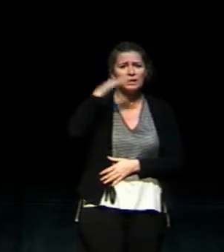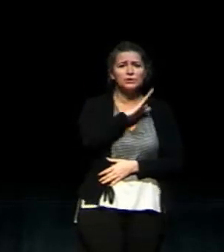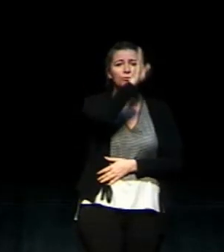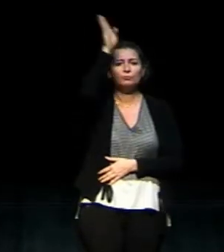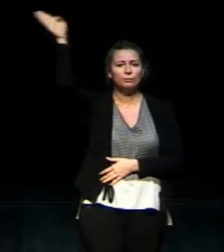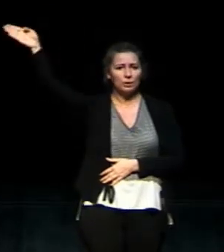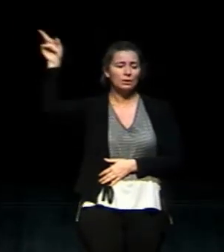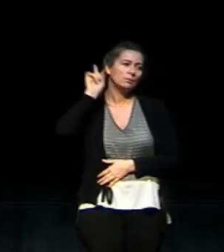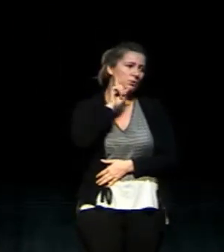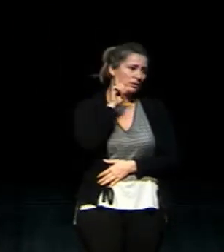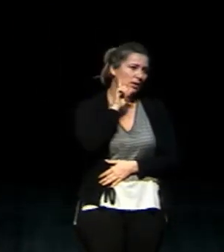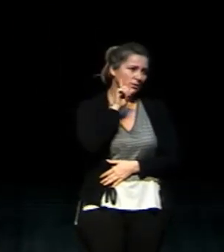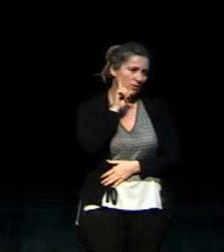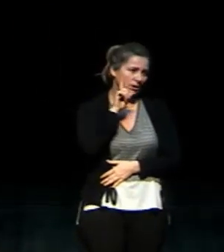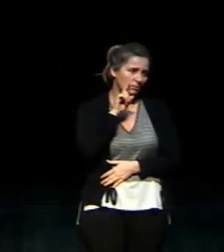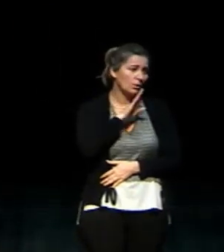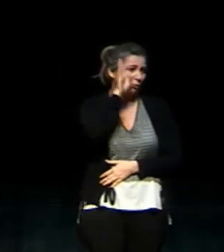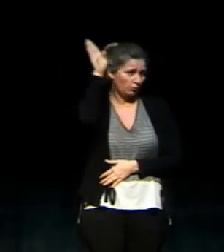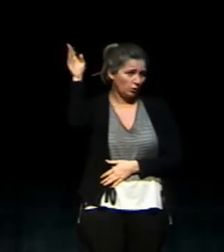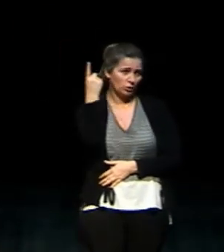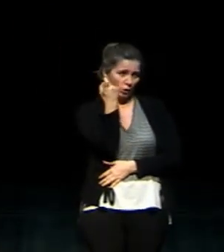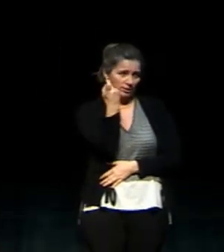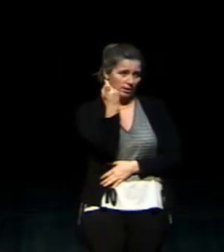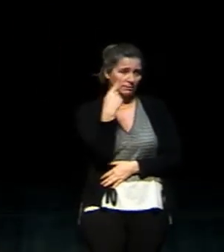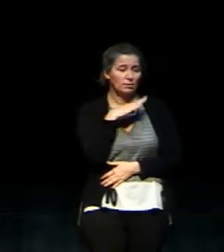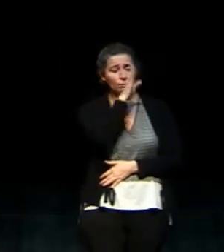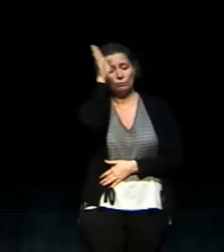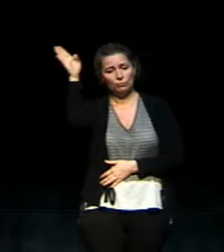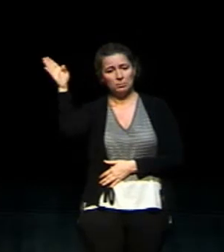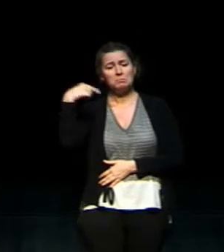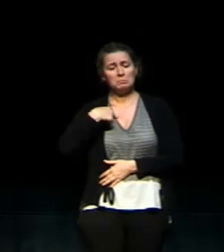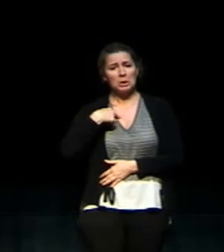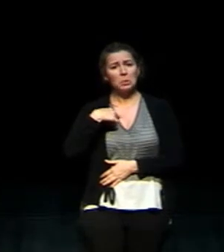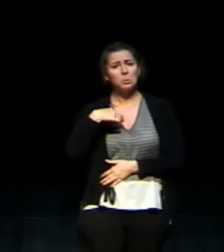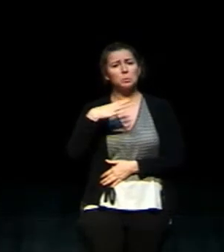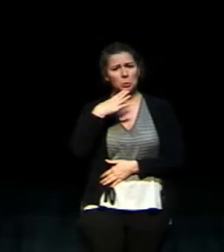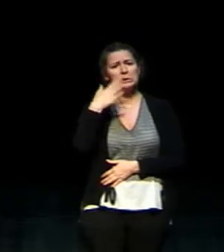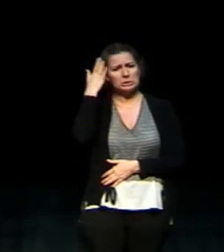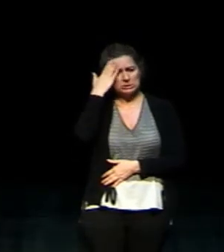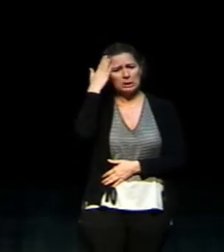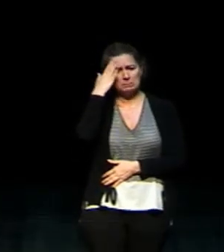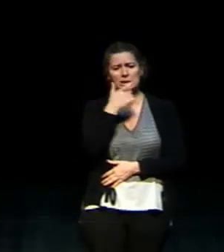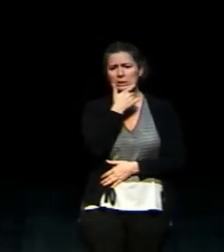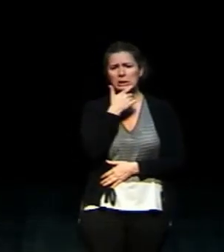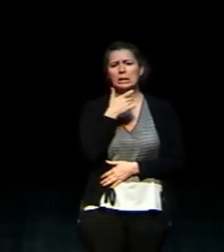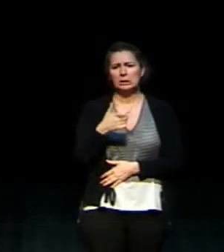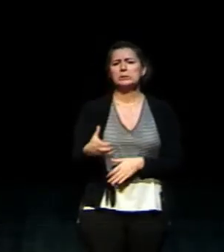Na minha formação, quando eu me formei, eu fui aos Estados Unidos sozinha e eu sabia